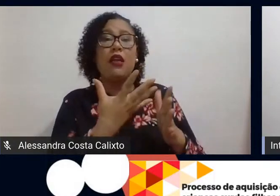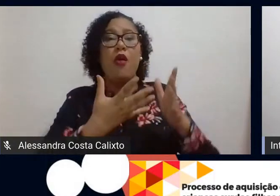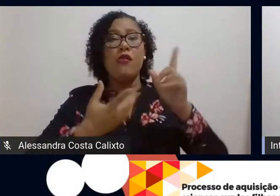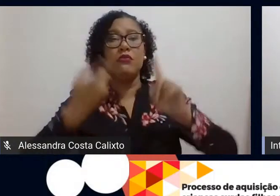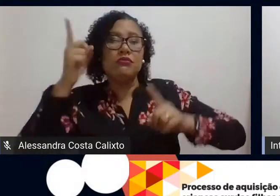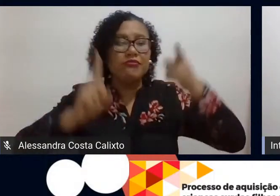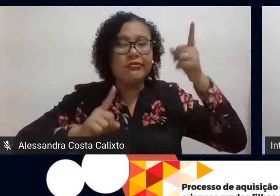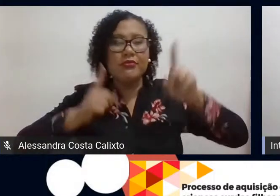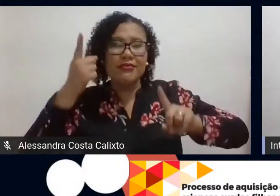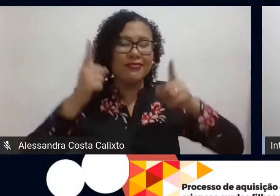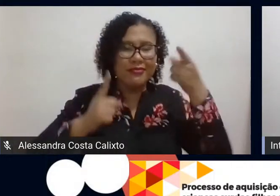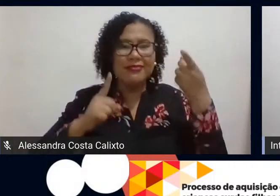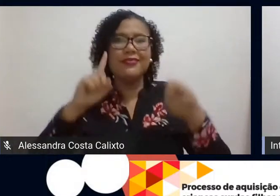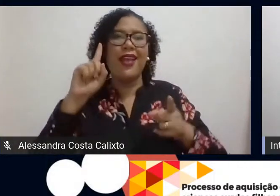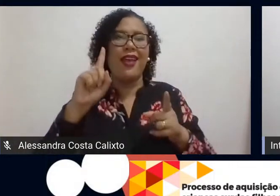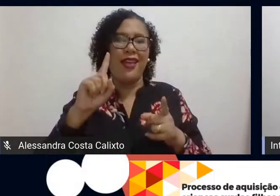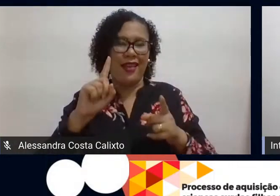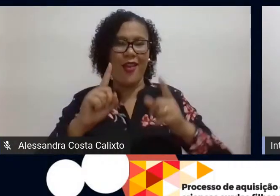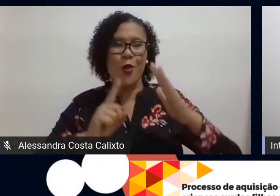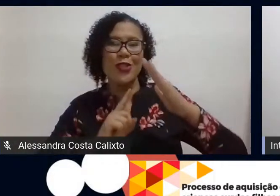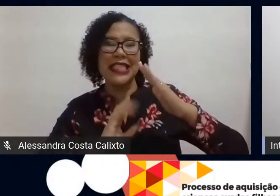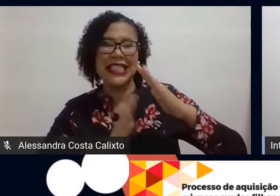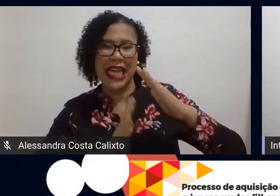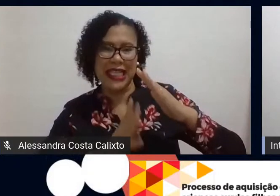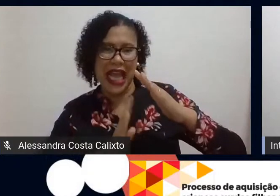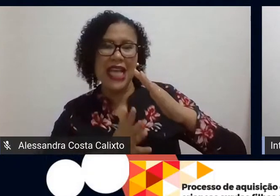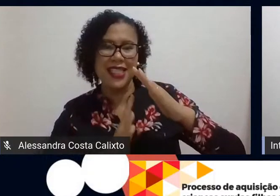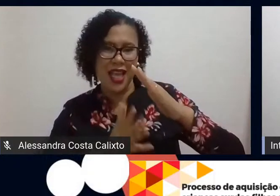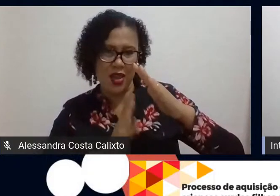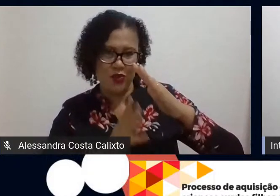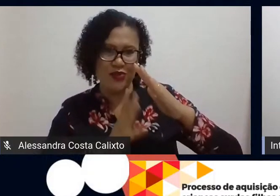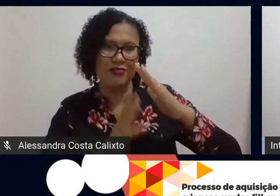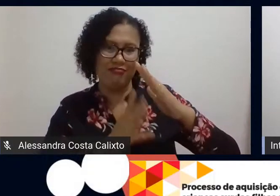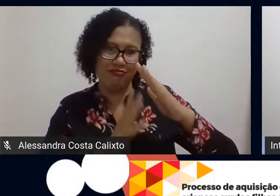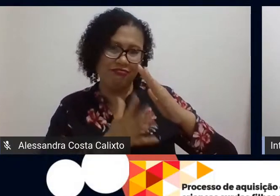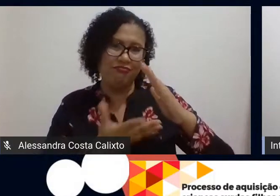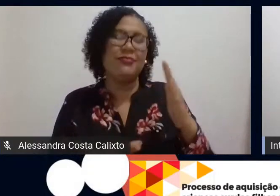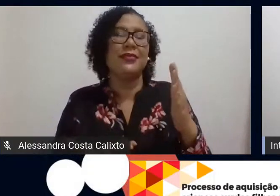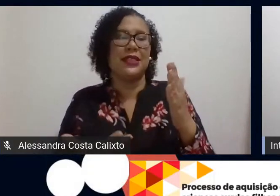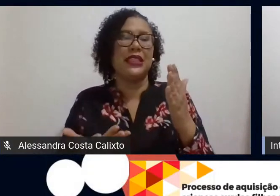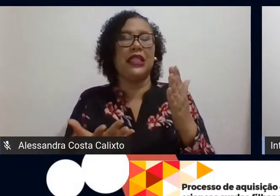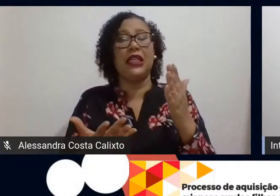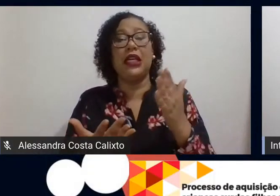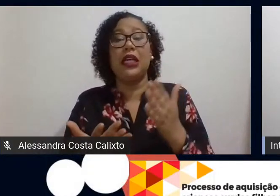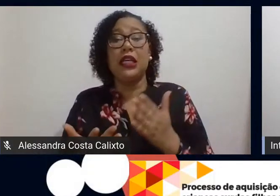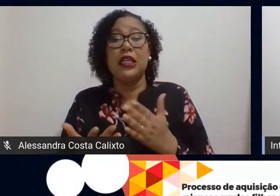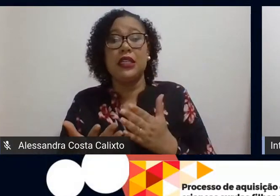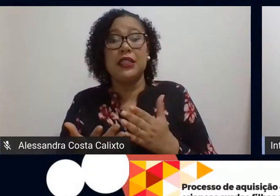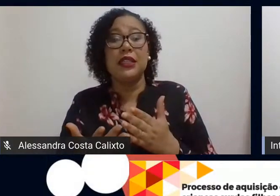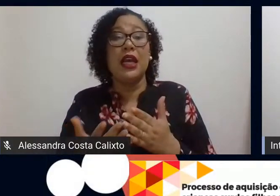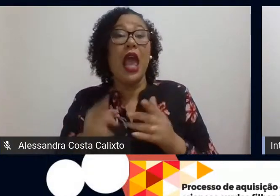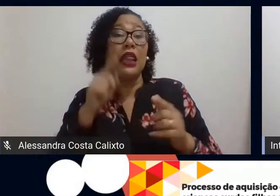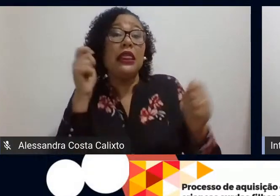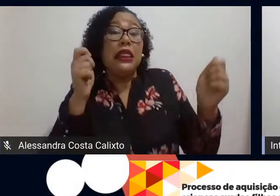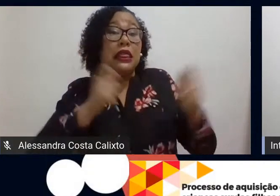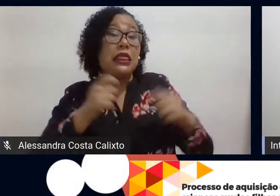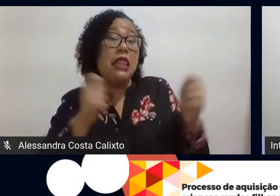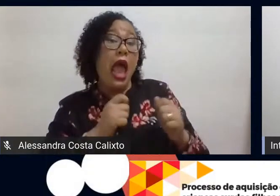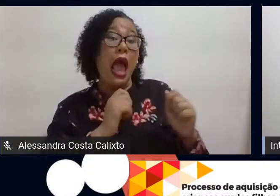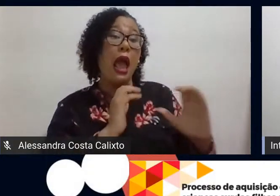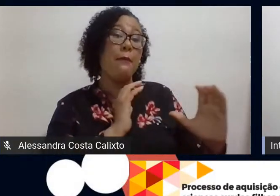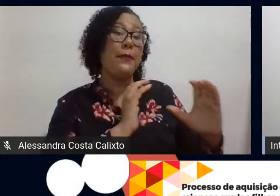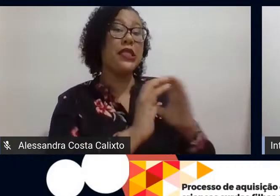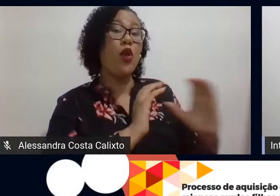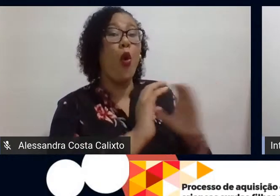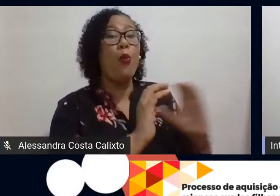Então, no ambiente familiar da escola, o que que acontece, né? Nós temos uma outra estratégia de comunicação que são